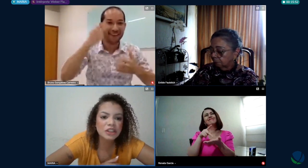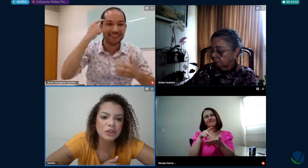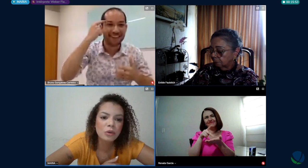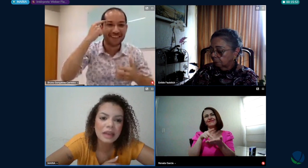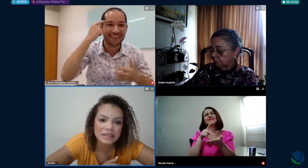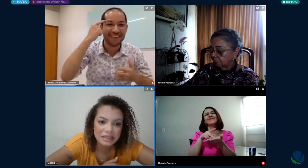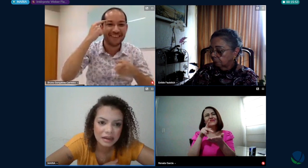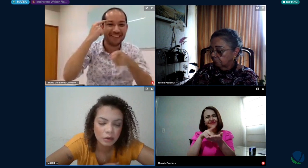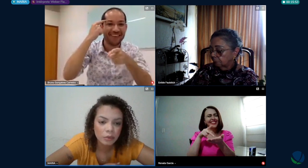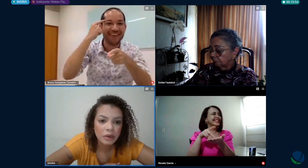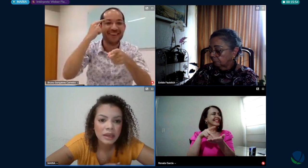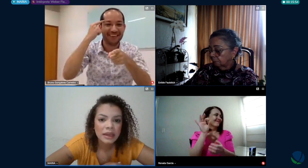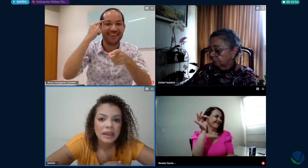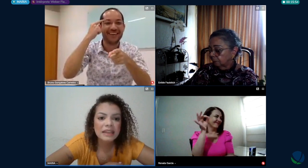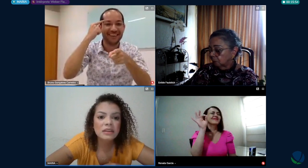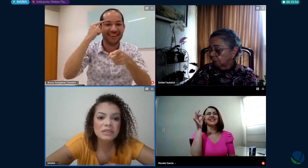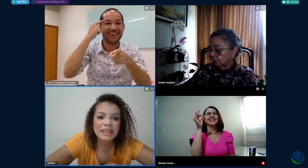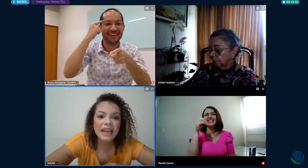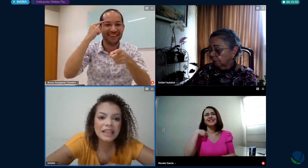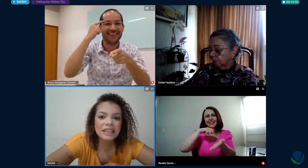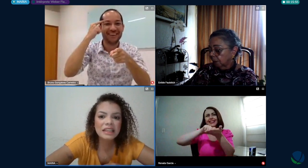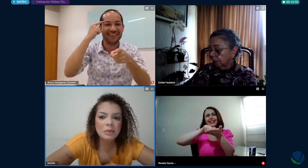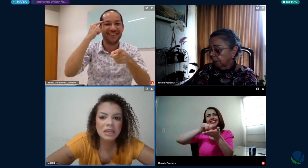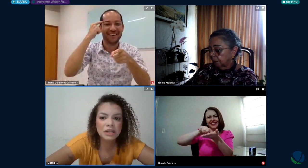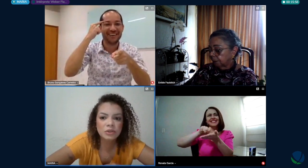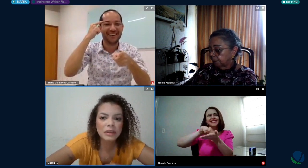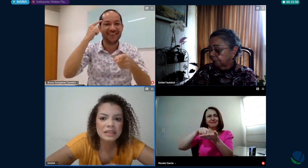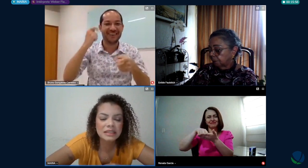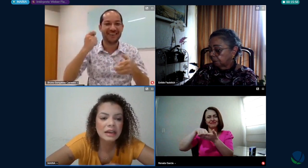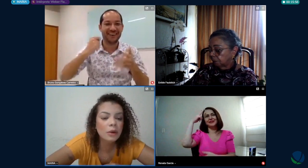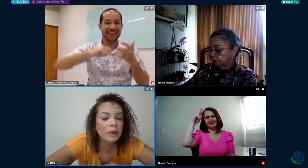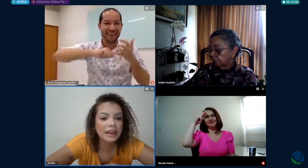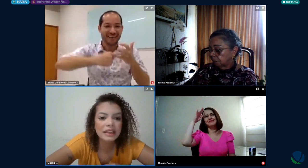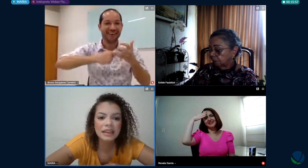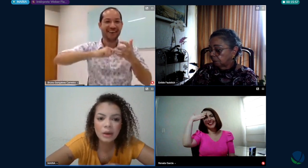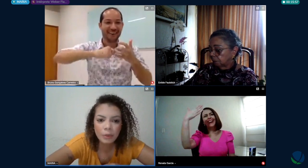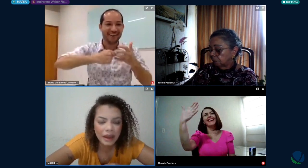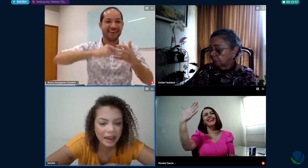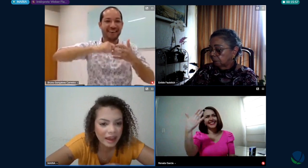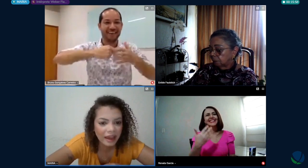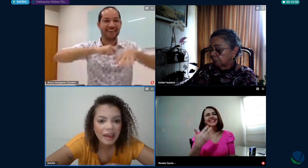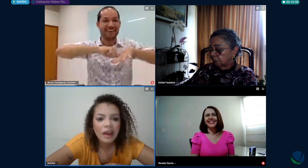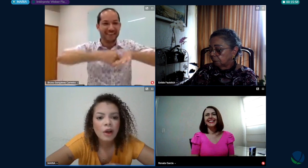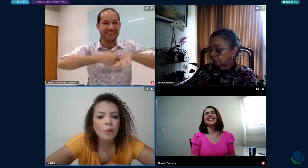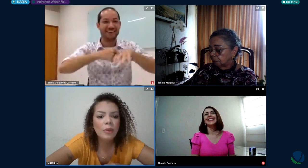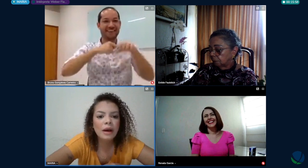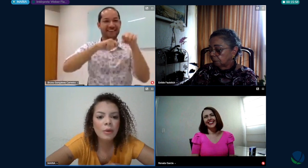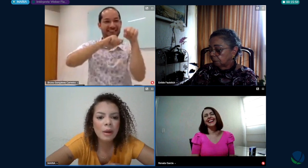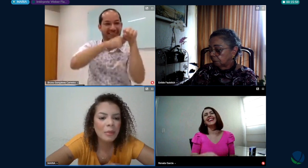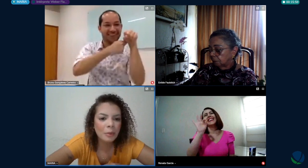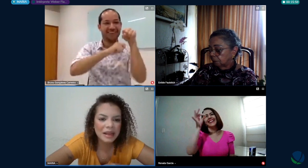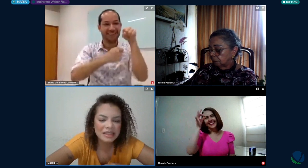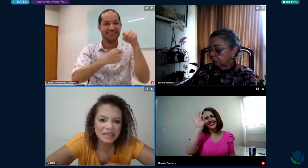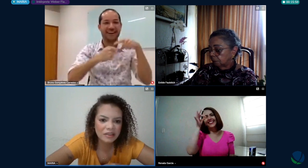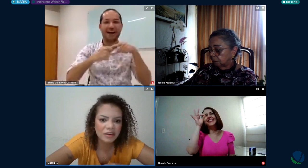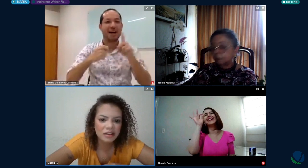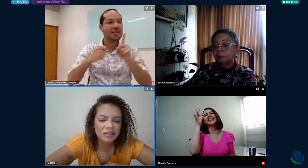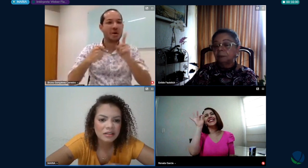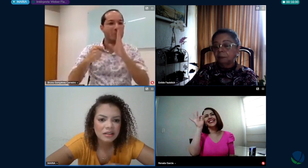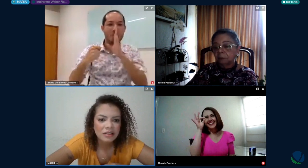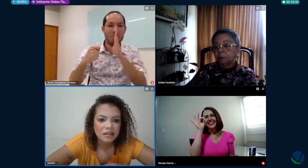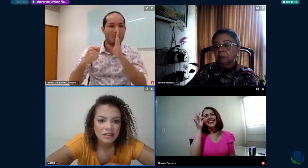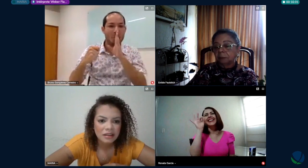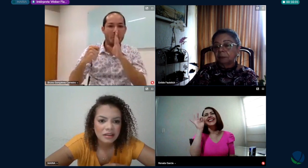a articulação. Então, se ela determina a articulação, ela não é uma mão